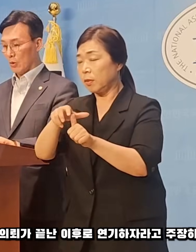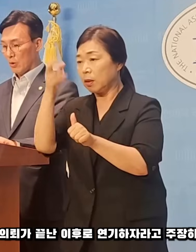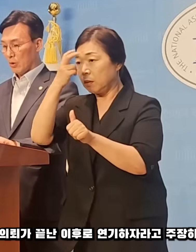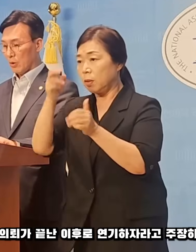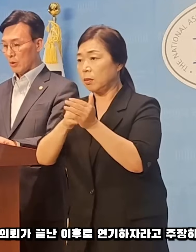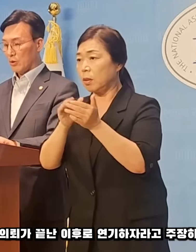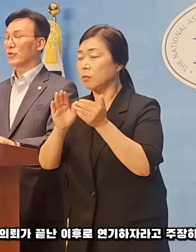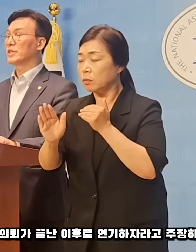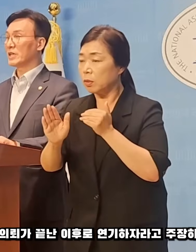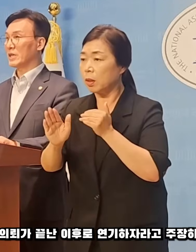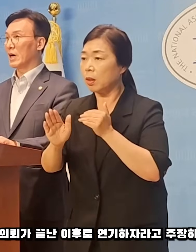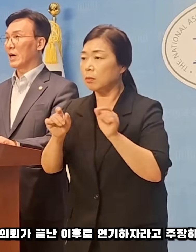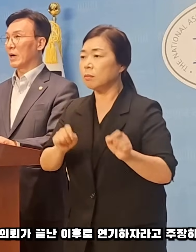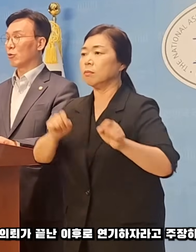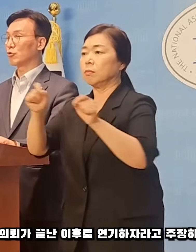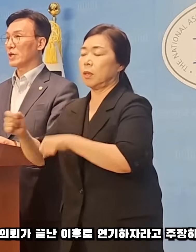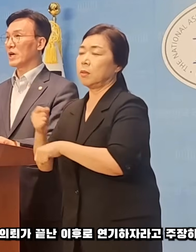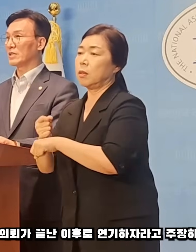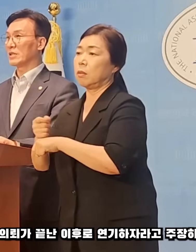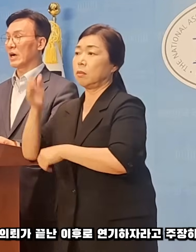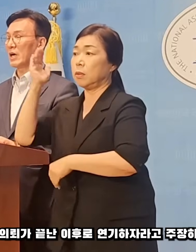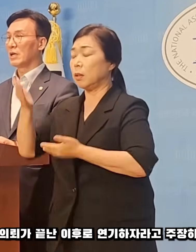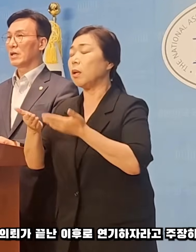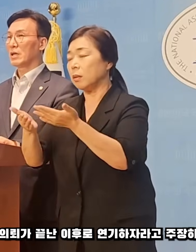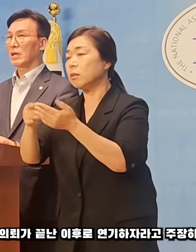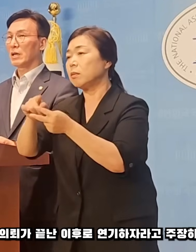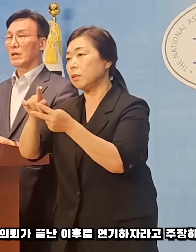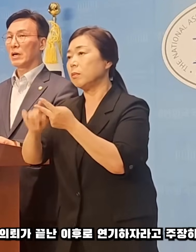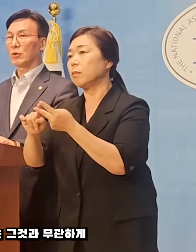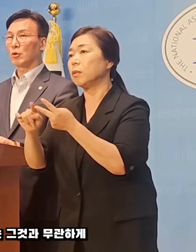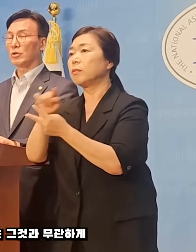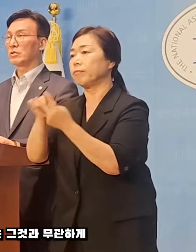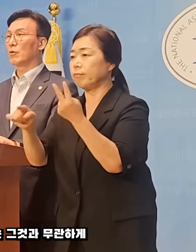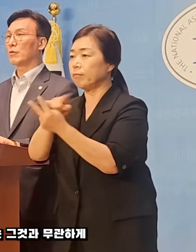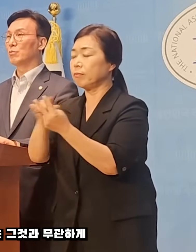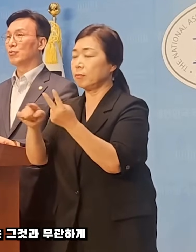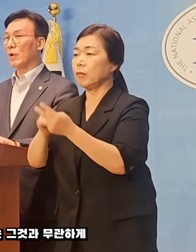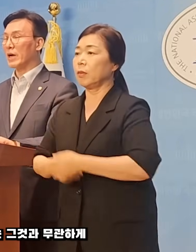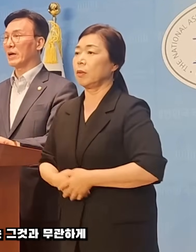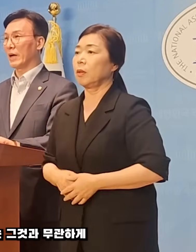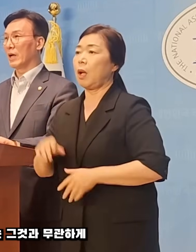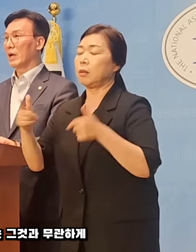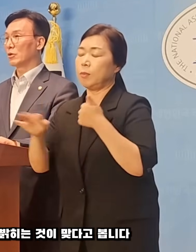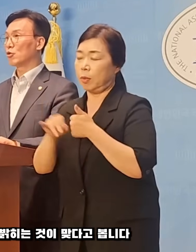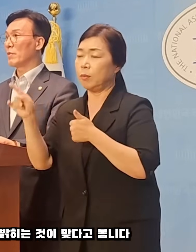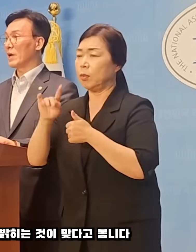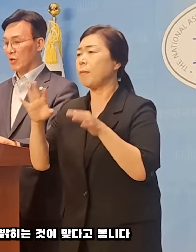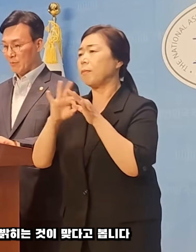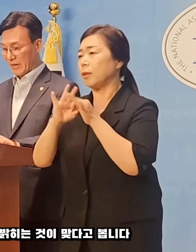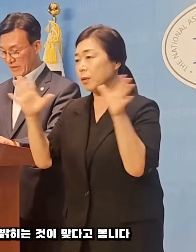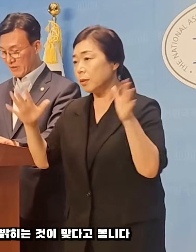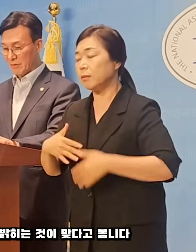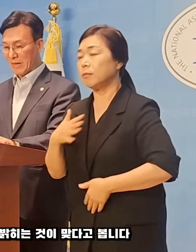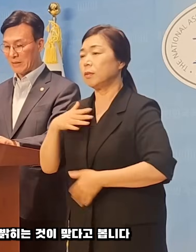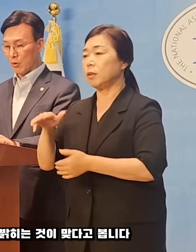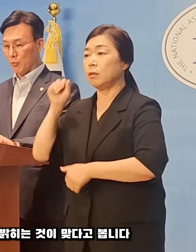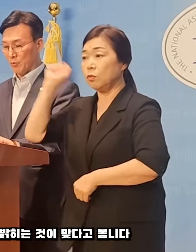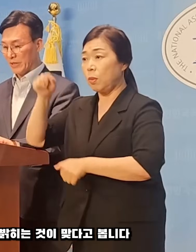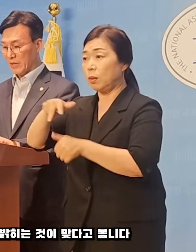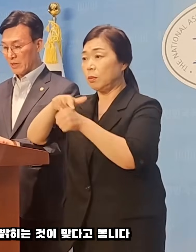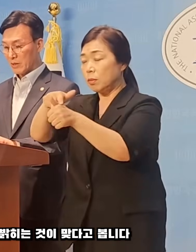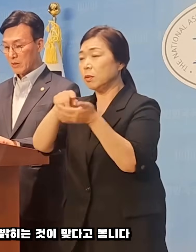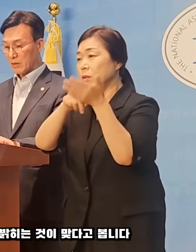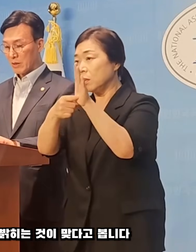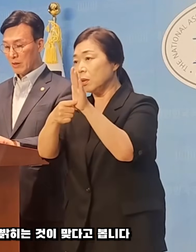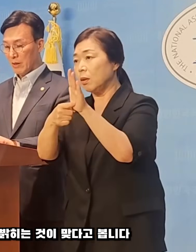이후로 연기하자라고 주장하든가 또는 그것과 무관하게 출마의 면을 밝히는 것이 맞다고